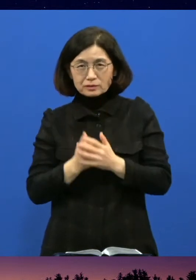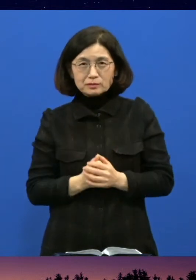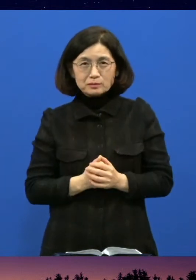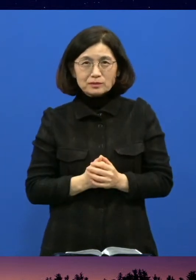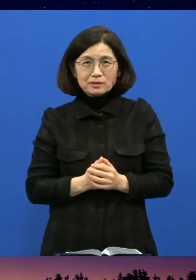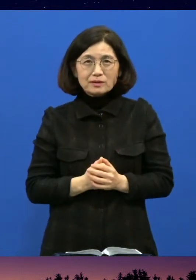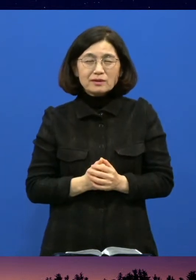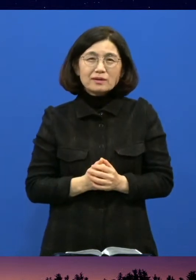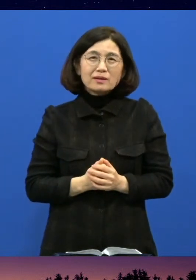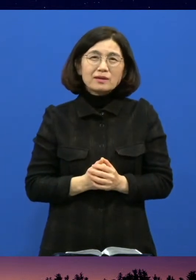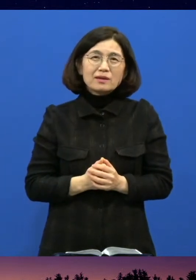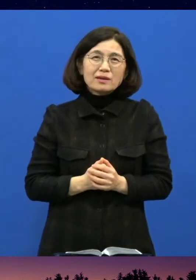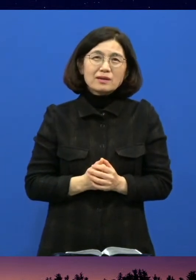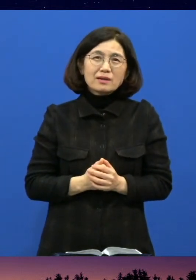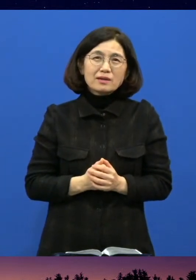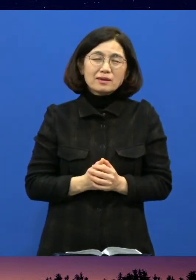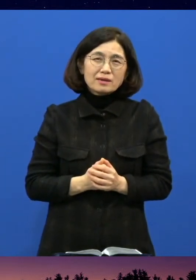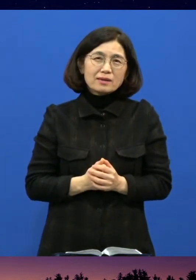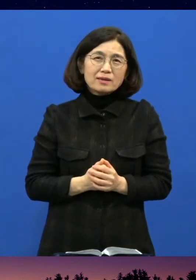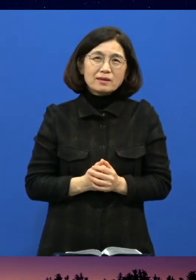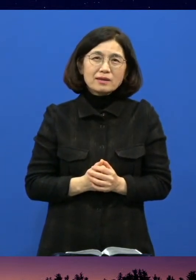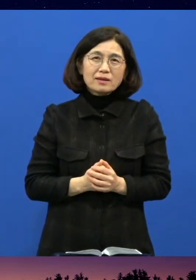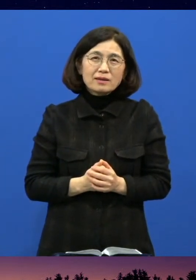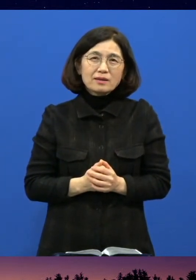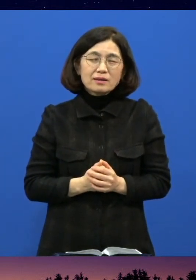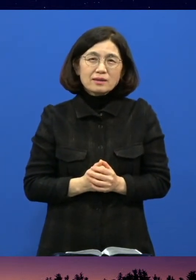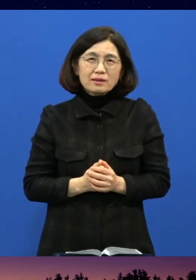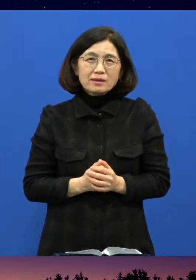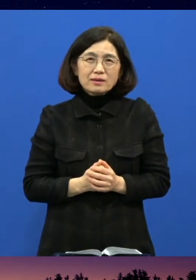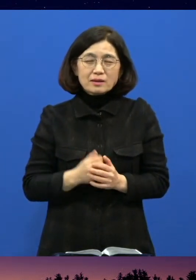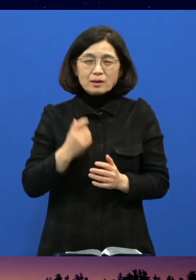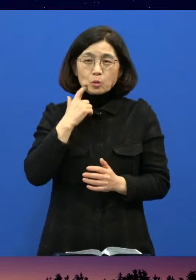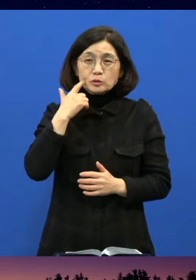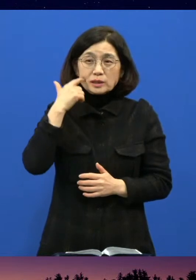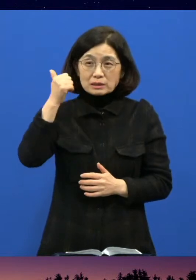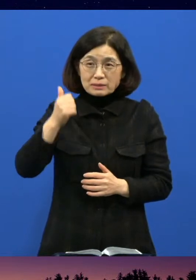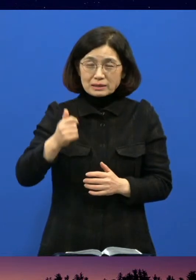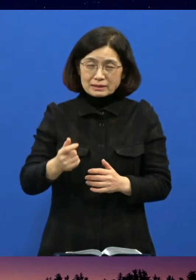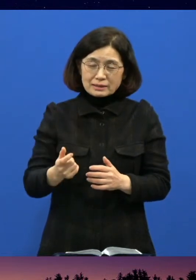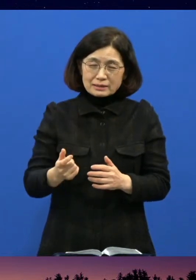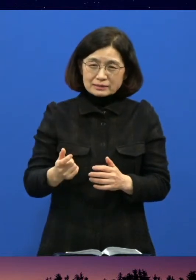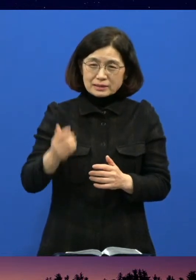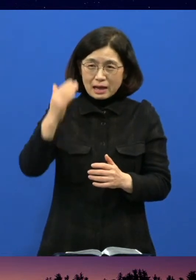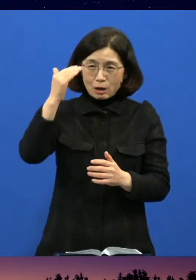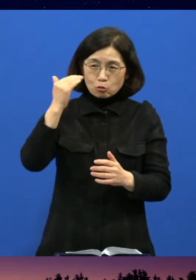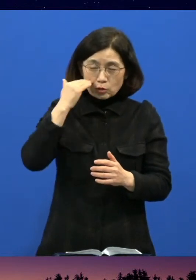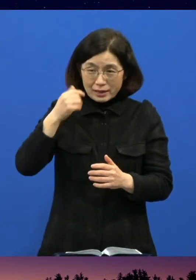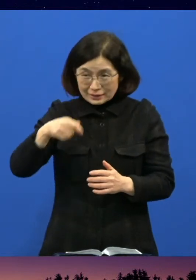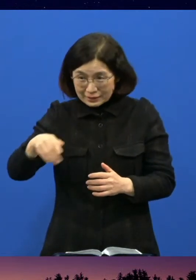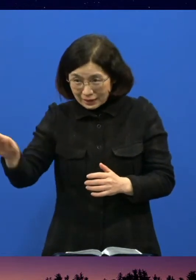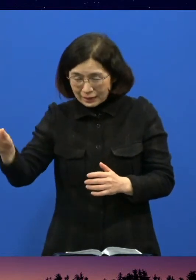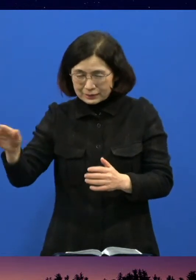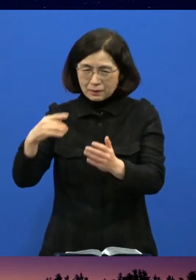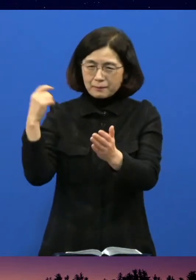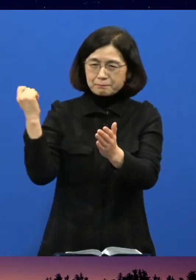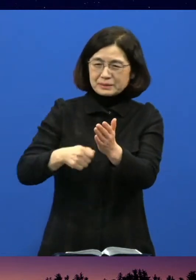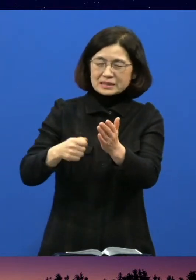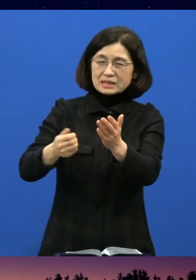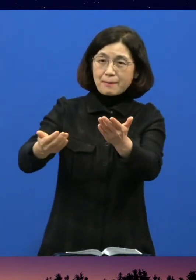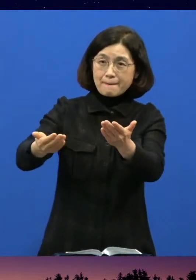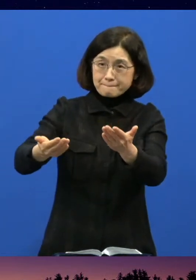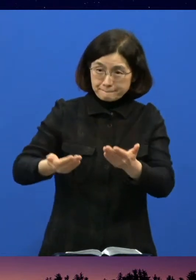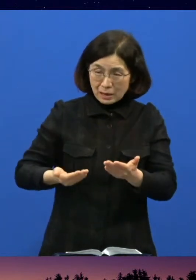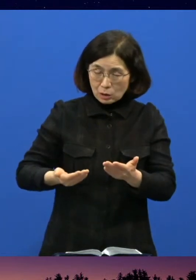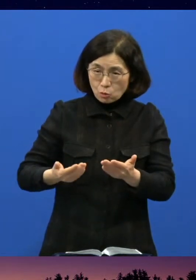드시고 그랬어요. 나중에는 금방 돌아올 줄 알았는데 안 돌아오니까 이제 빌려드렸더니 뭐 다 드시고 하여튼 다